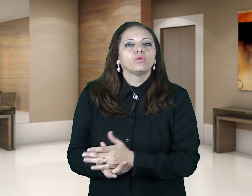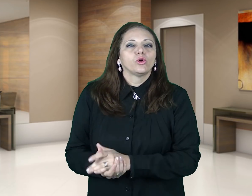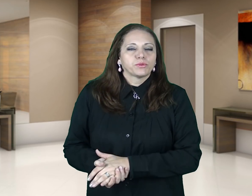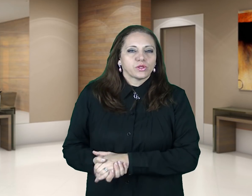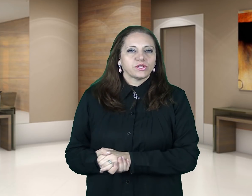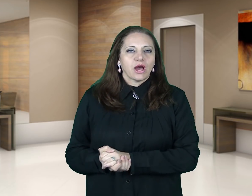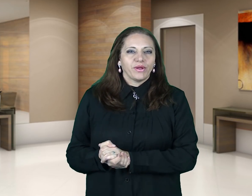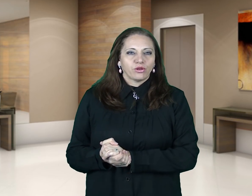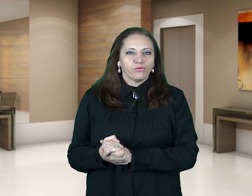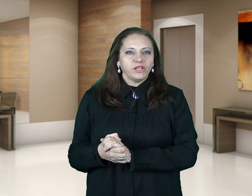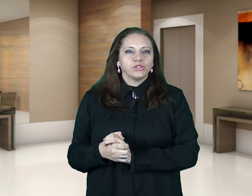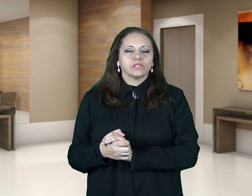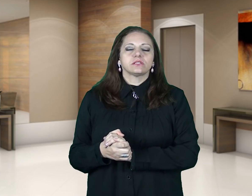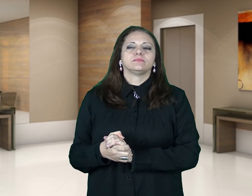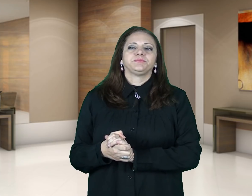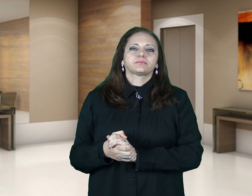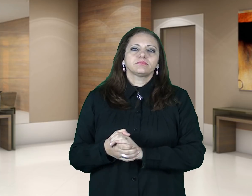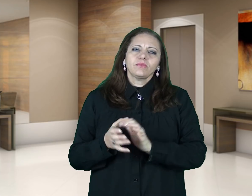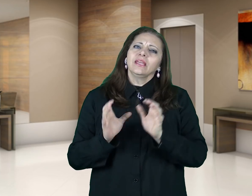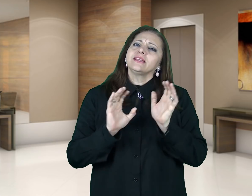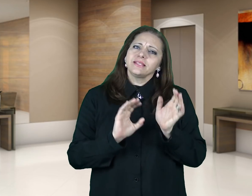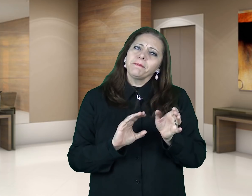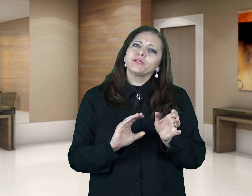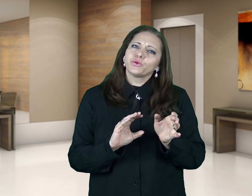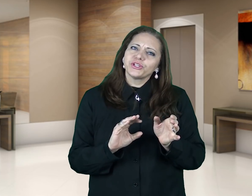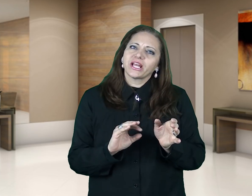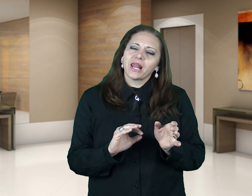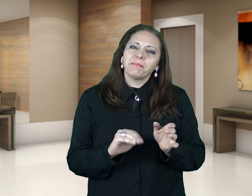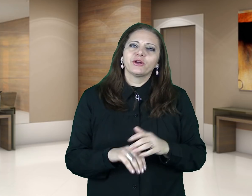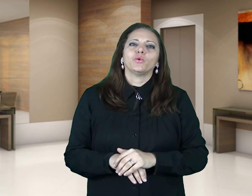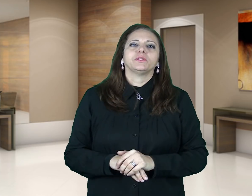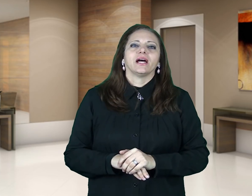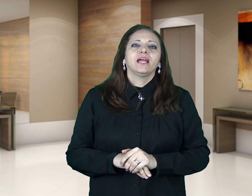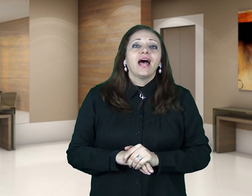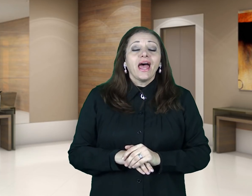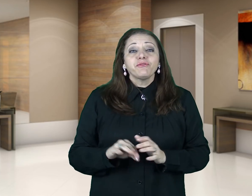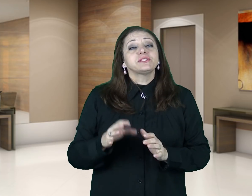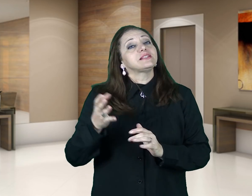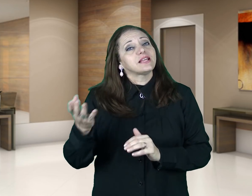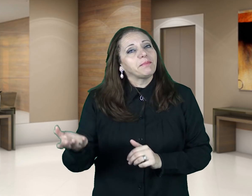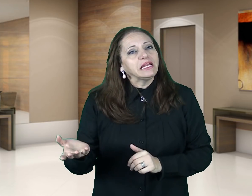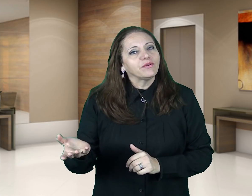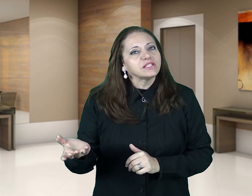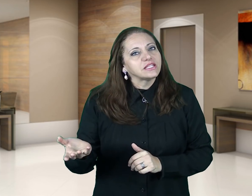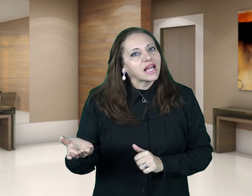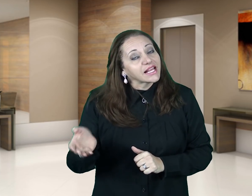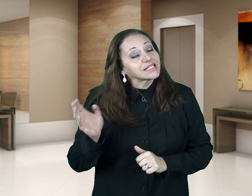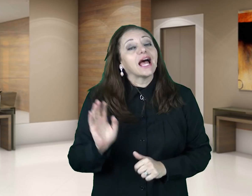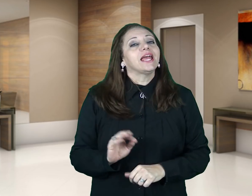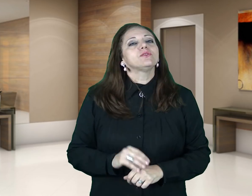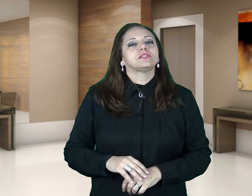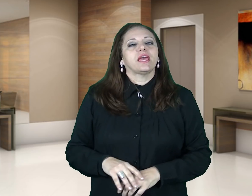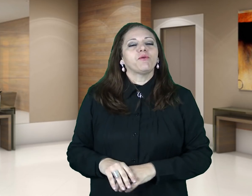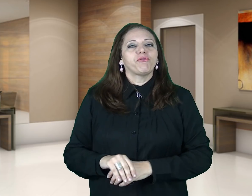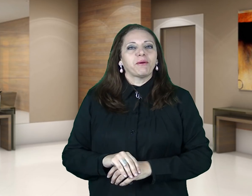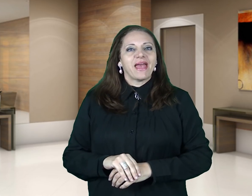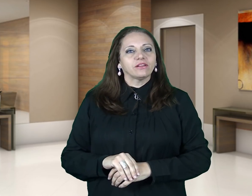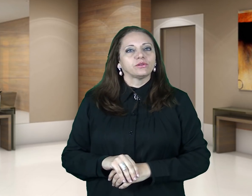com um grupo social entre ouvintes, sempre surge aquela pergunta: ah, você sabe língua de sinais? Ah, eu sei o